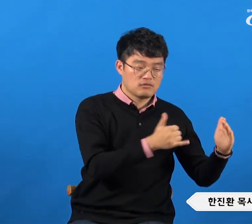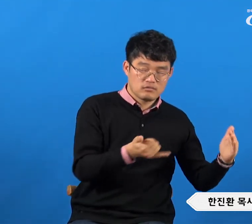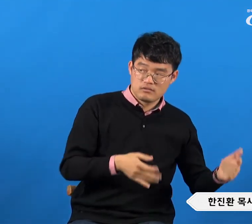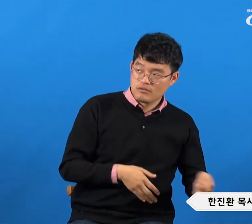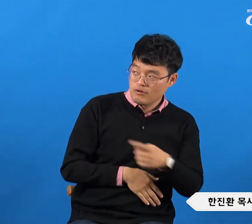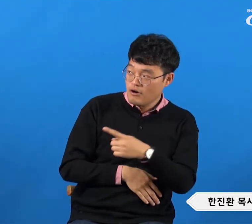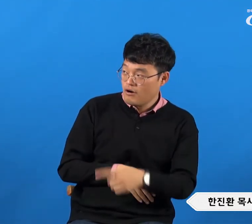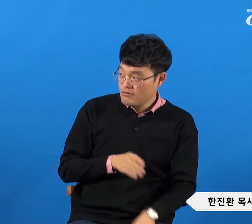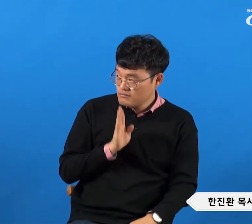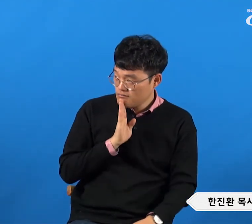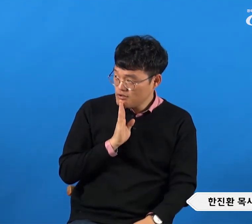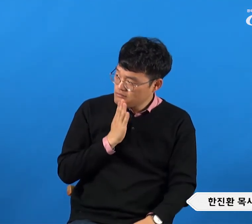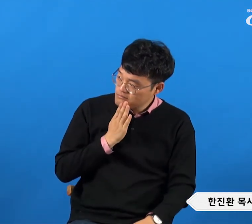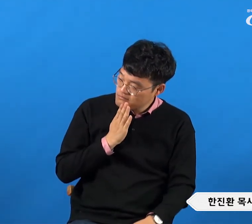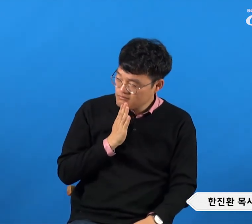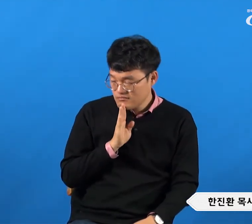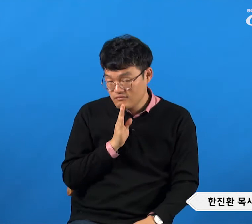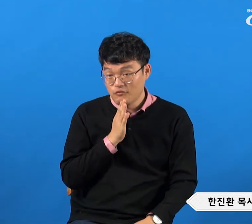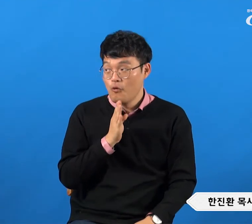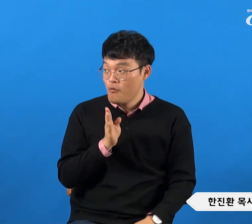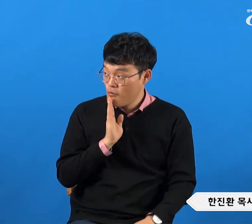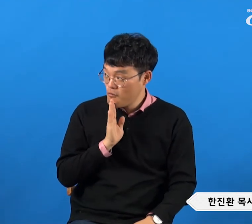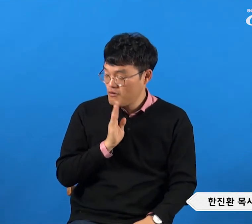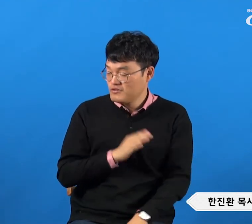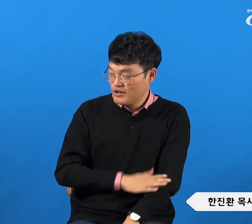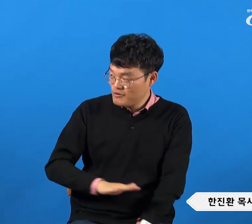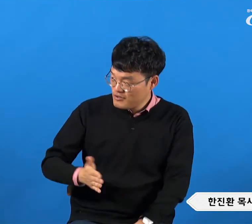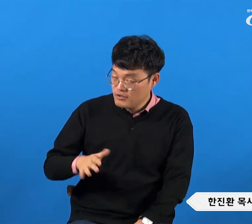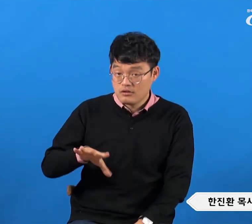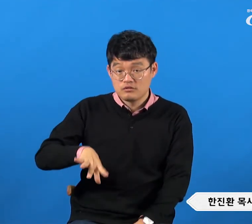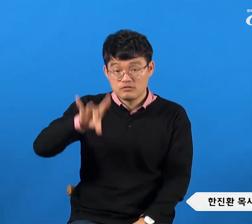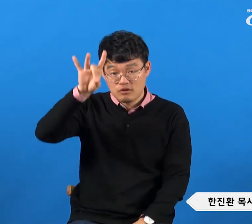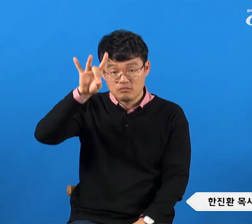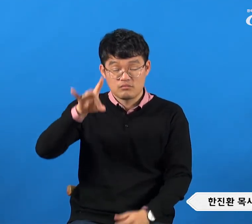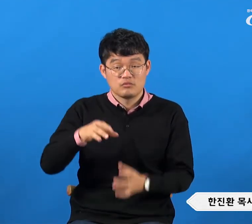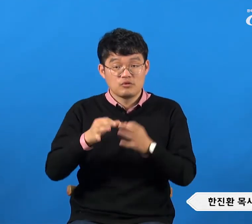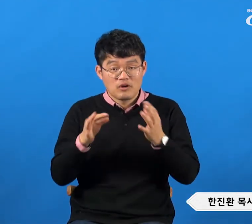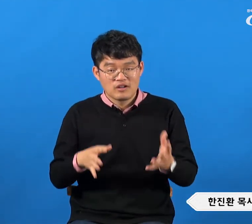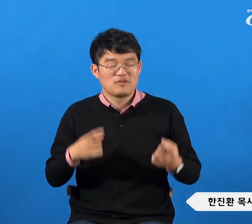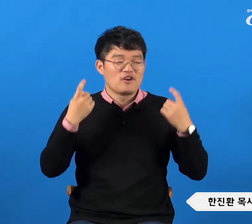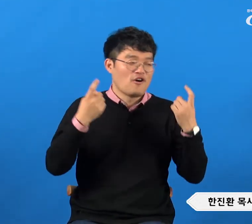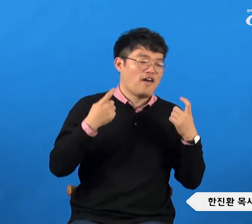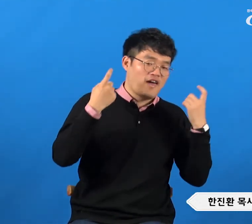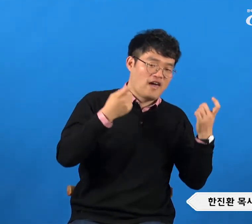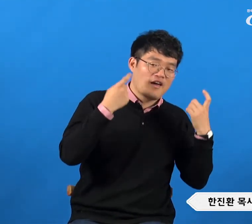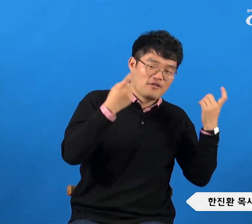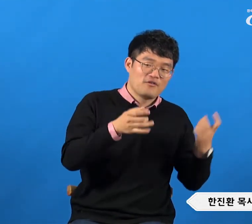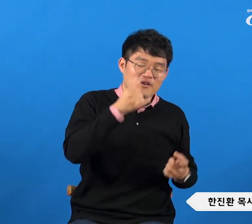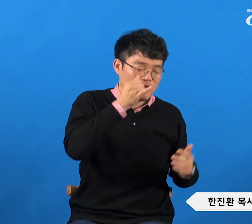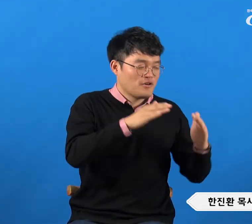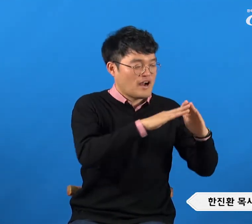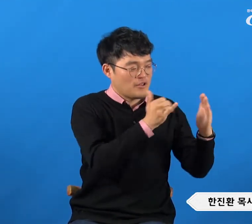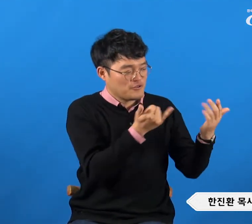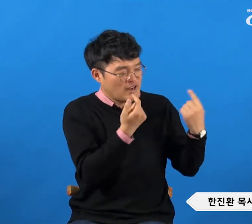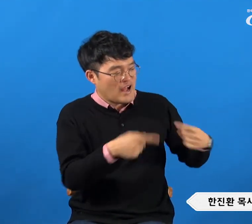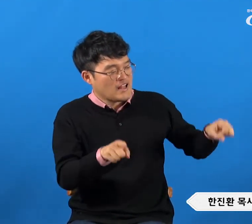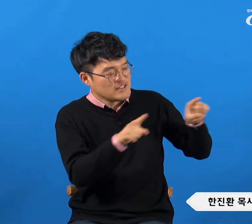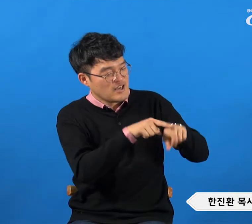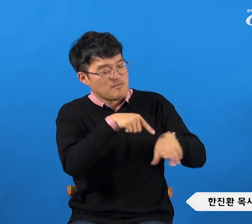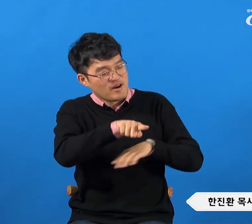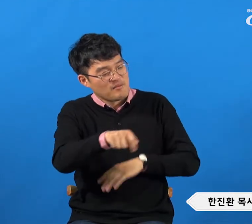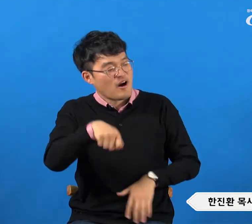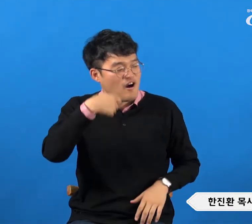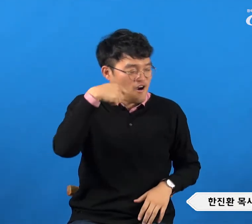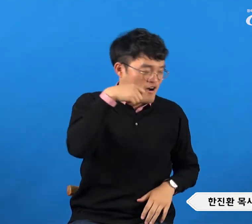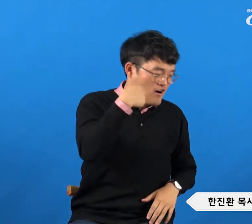가족들은 정말 그런 줄 알았습니다. 정말로 처음 얼마 동안은 여행도 다니고 가족들과